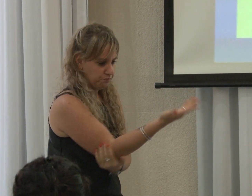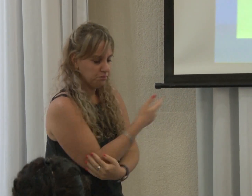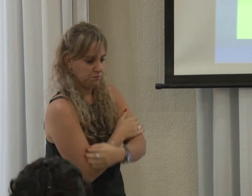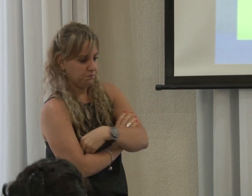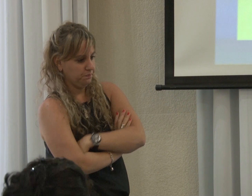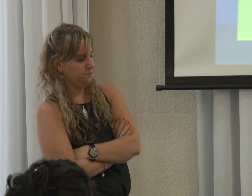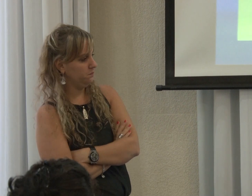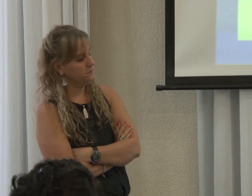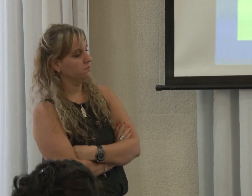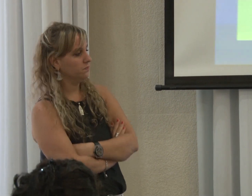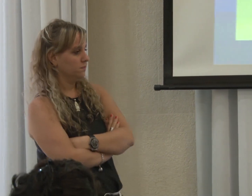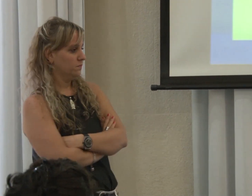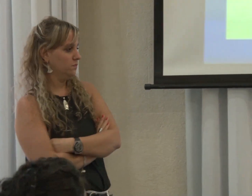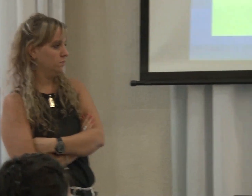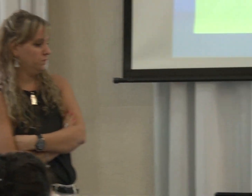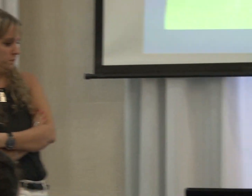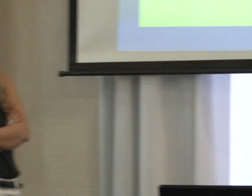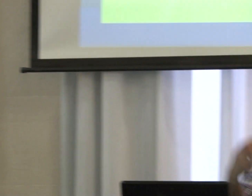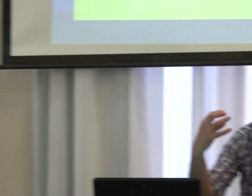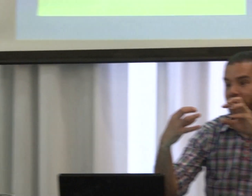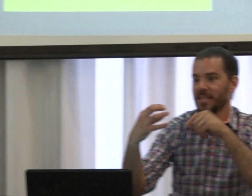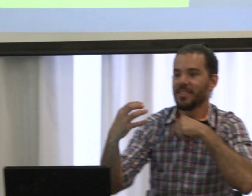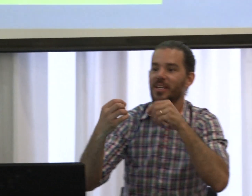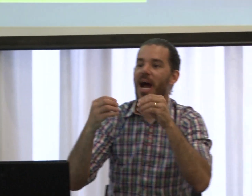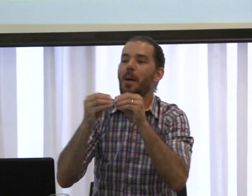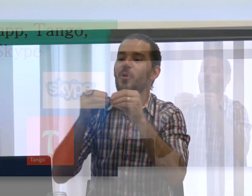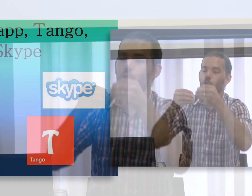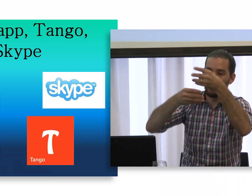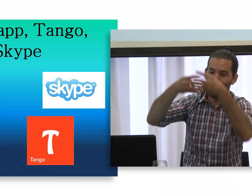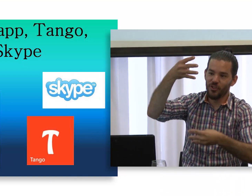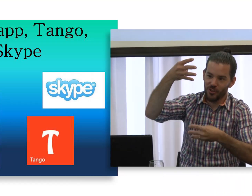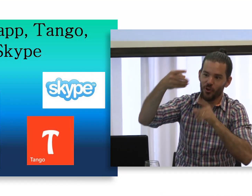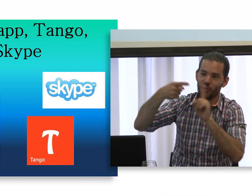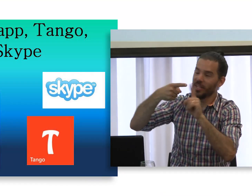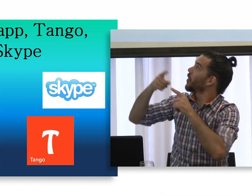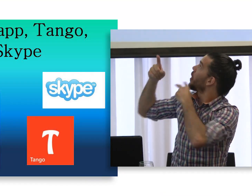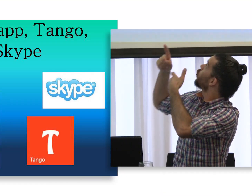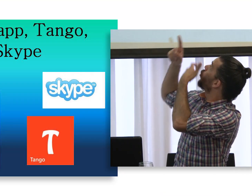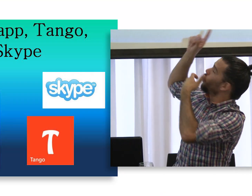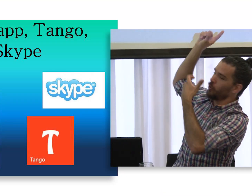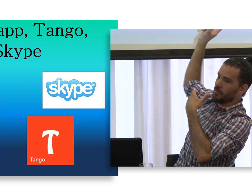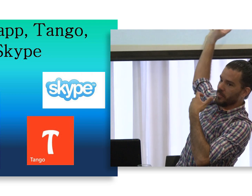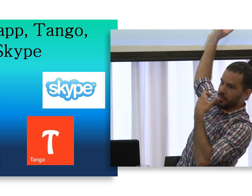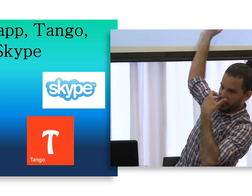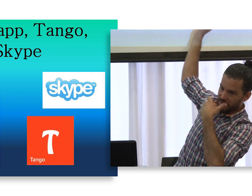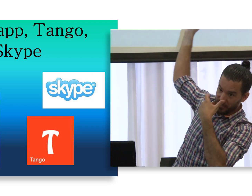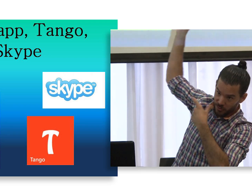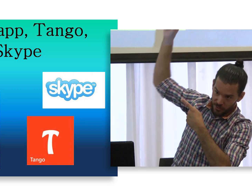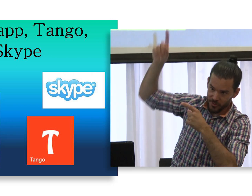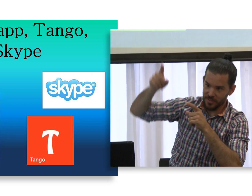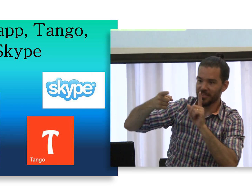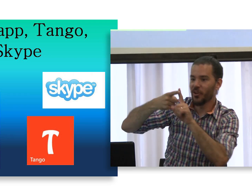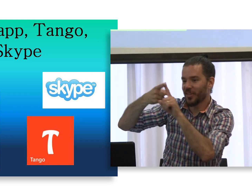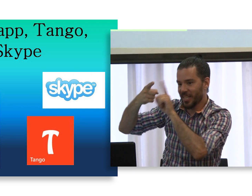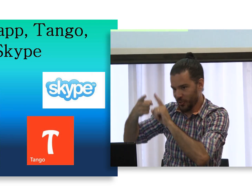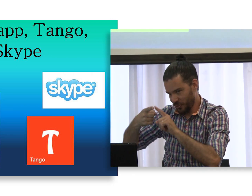Dice, bueno, el WhatsApp y demás. Y también está el tango. Dice, por ejemplo, tenemos un montón de amigos, contactos de amigos, que es el de color